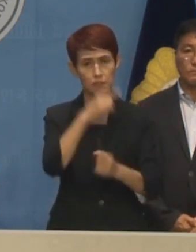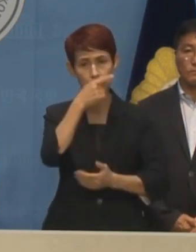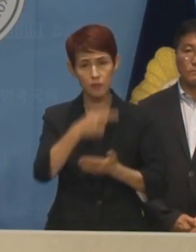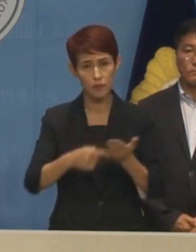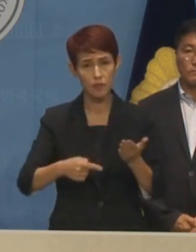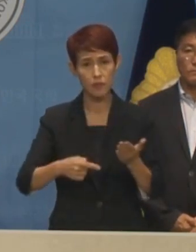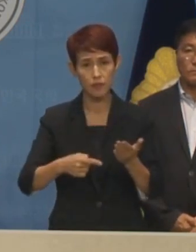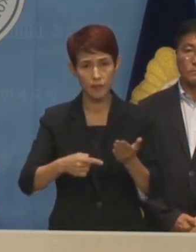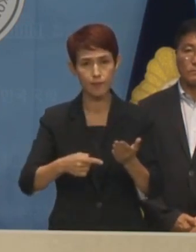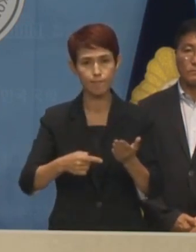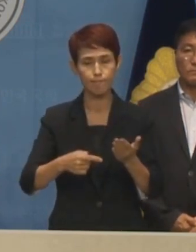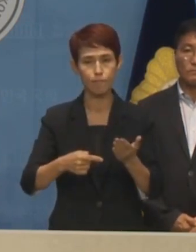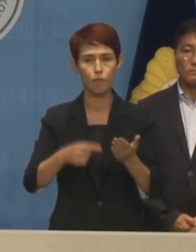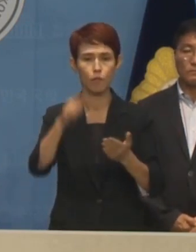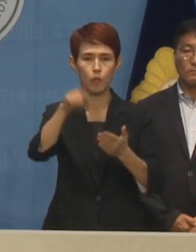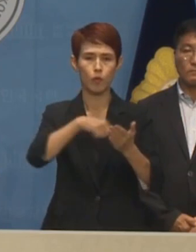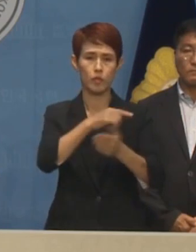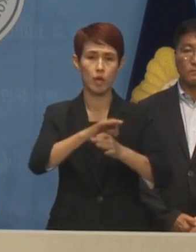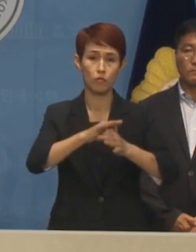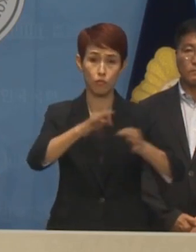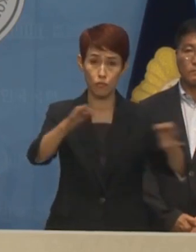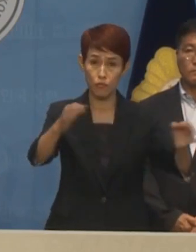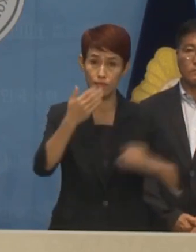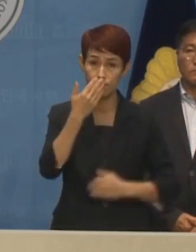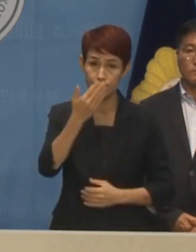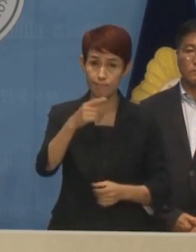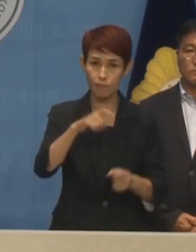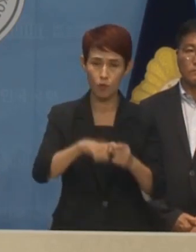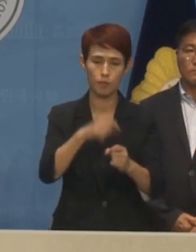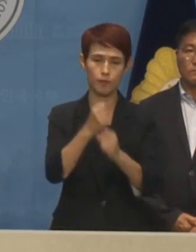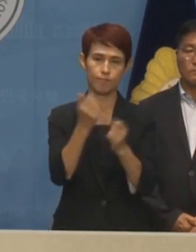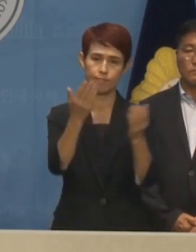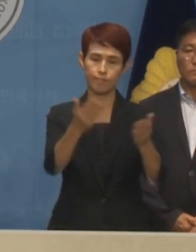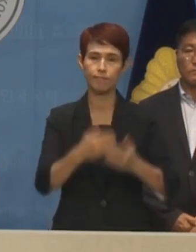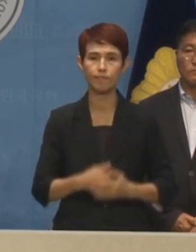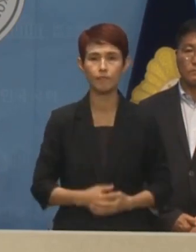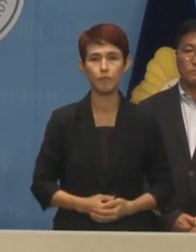대해 실질적인 보상이 이루어질 수 있도록 하겠습니다.